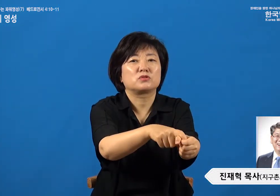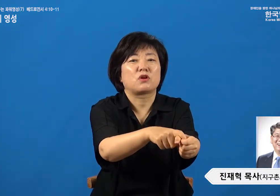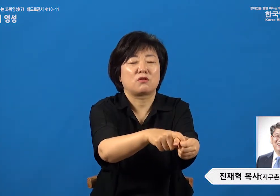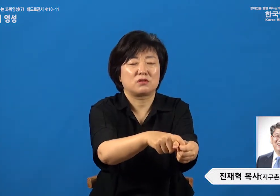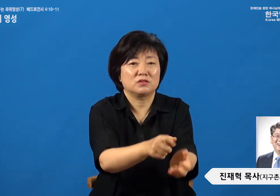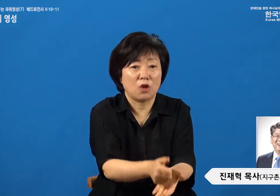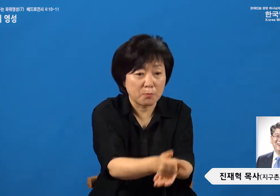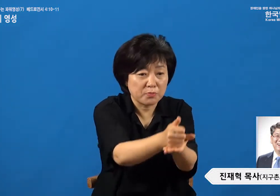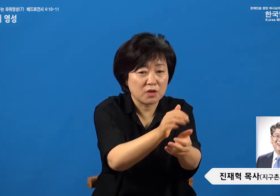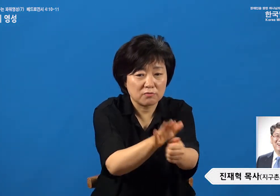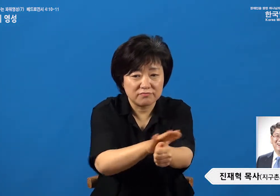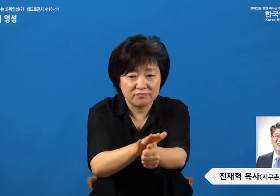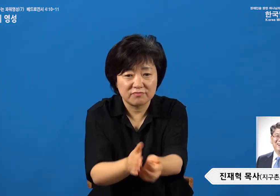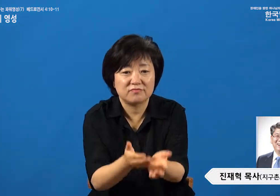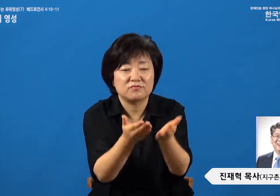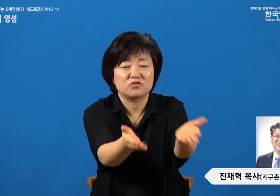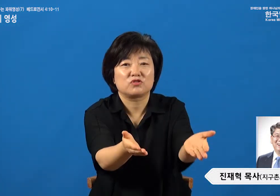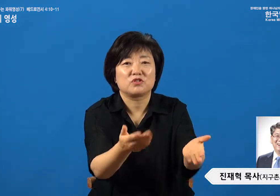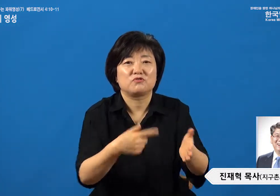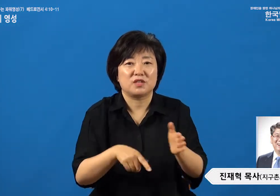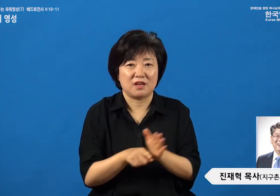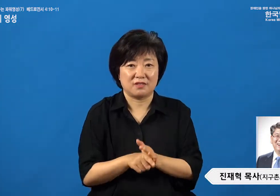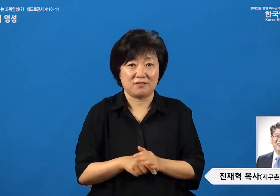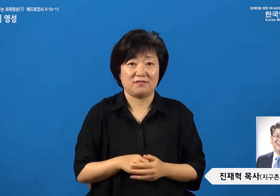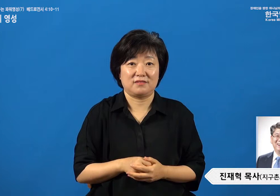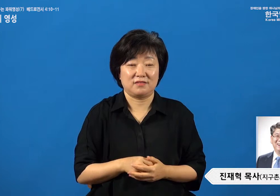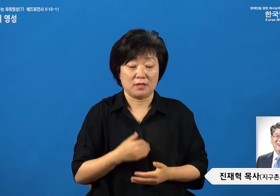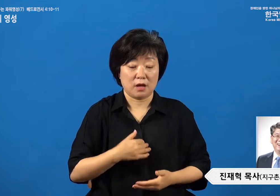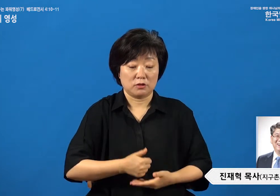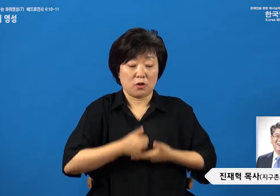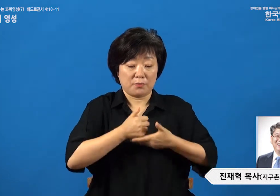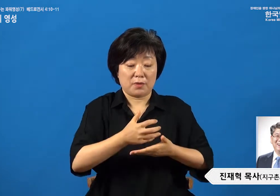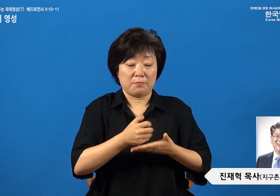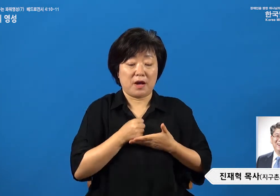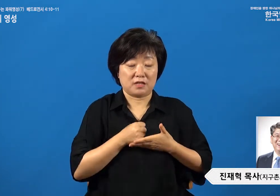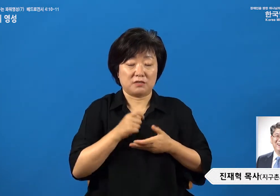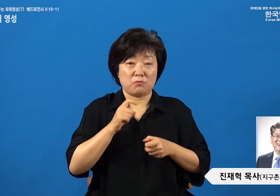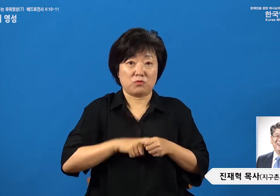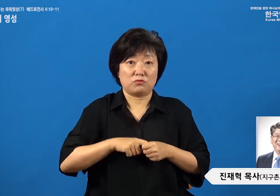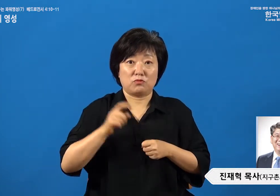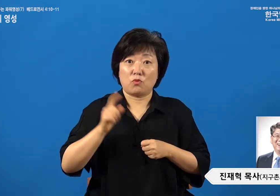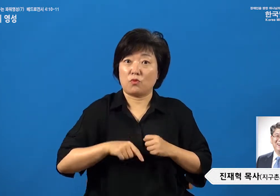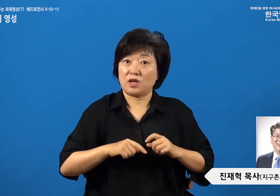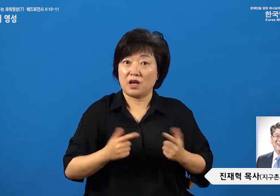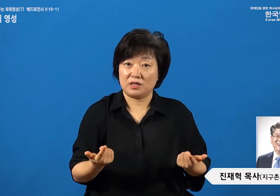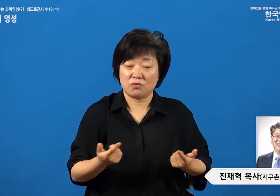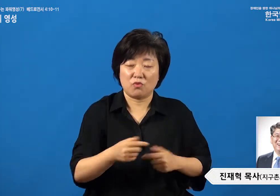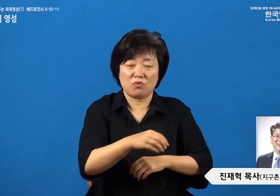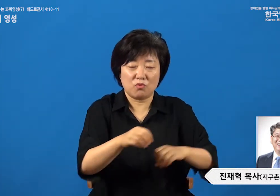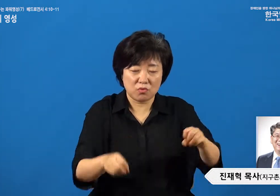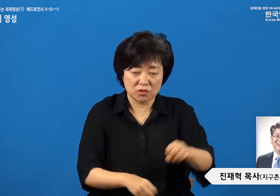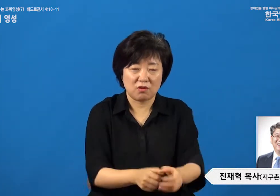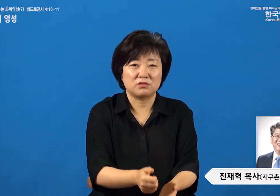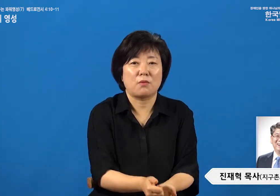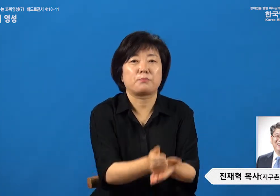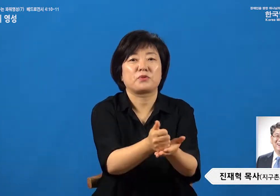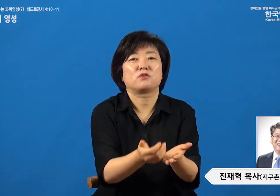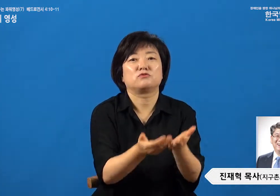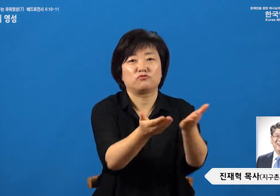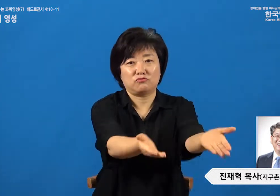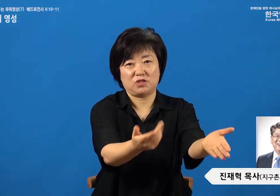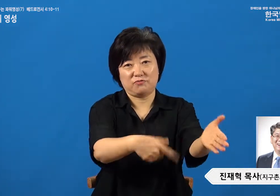섬김을 받으러 온 것이 아니라 섬기려 왔노라. 섬기기 위하여,